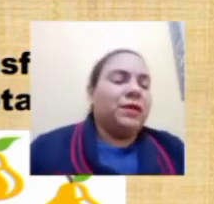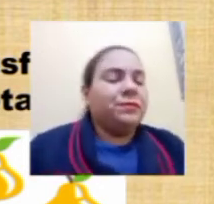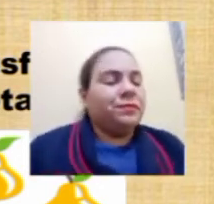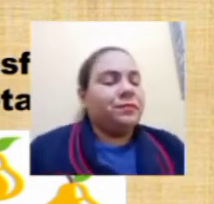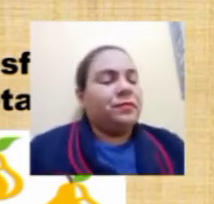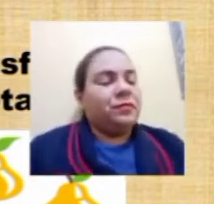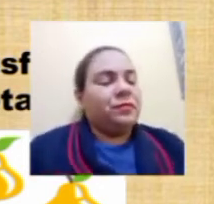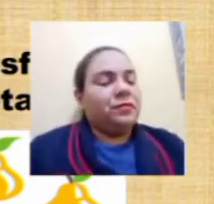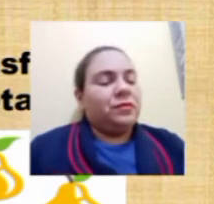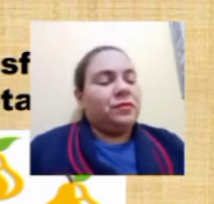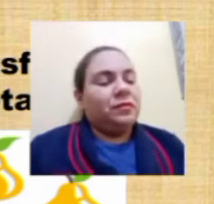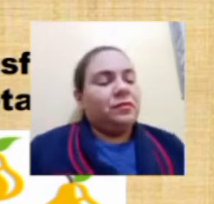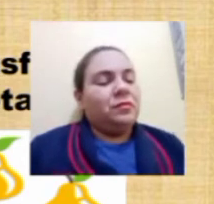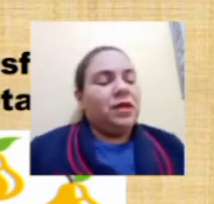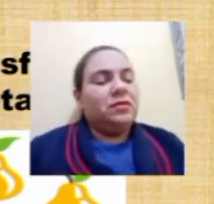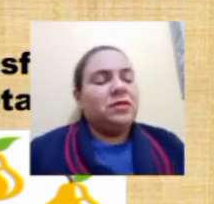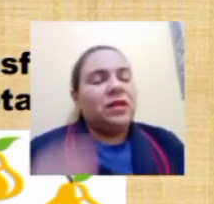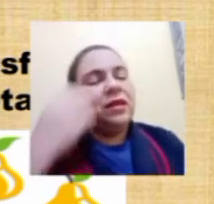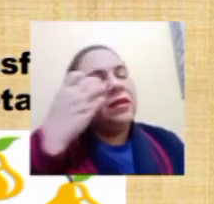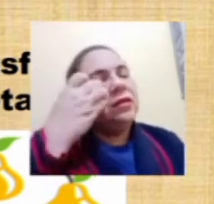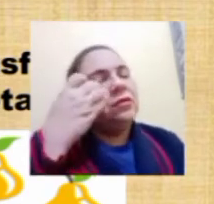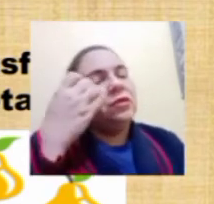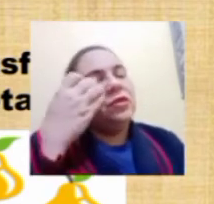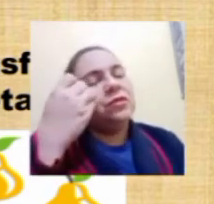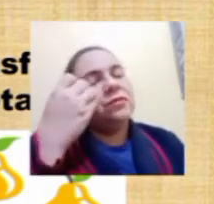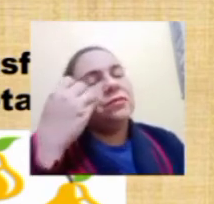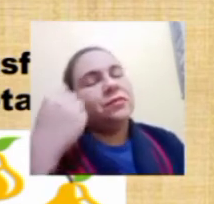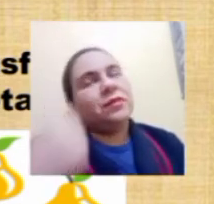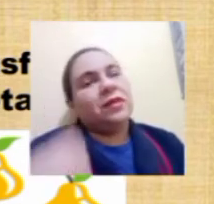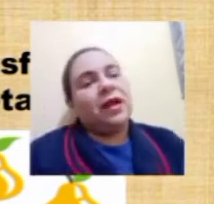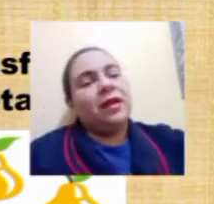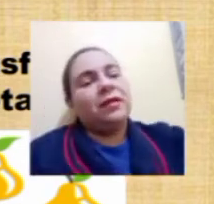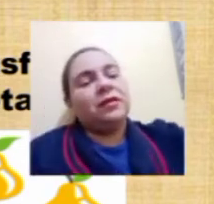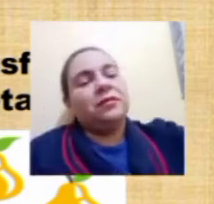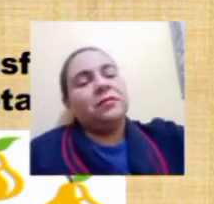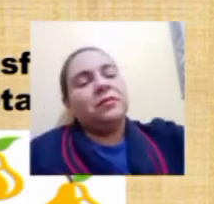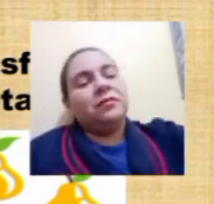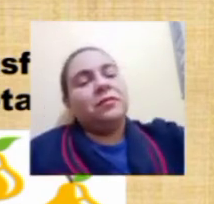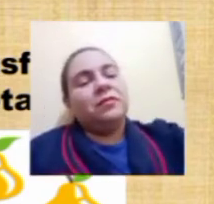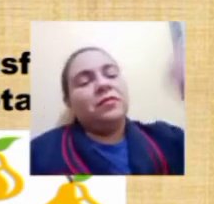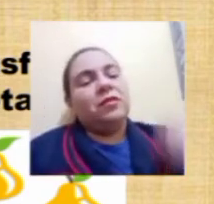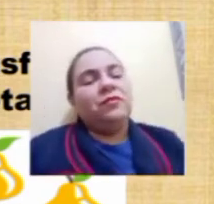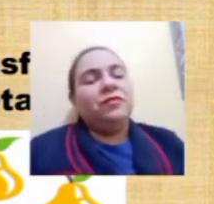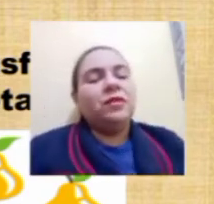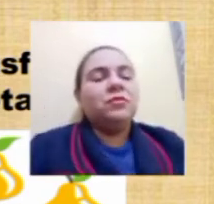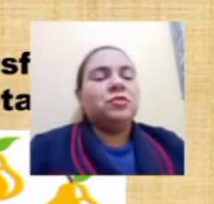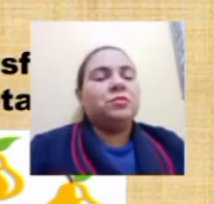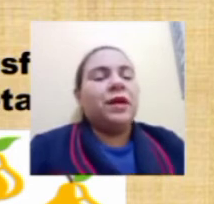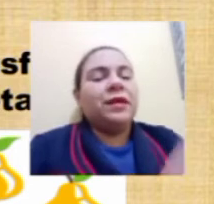Menos 242 mais 110 é igual a menos